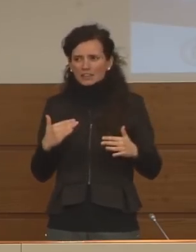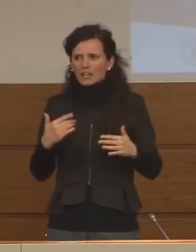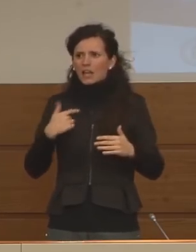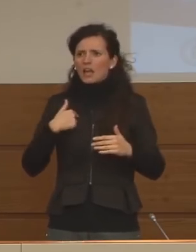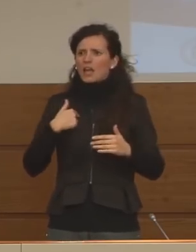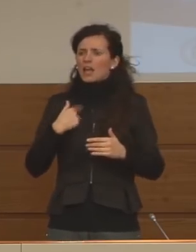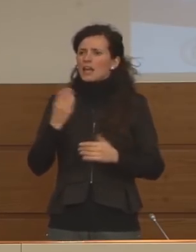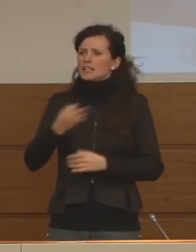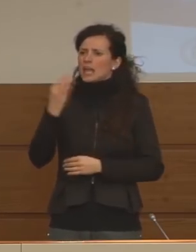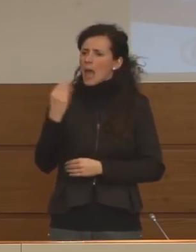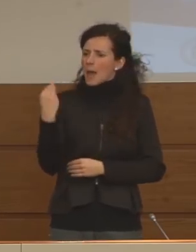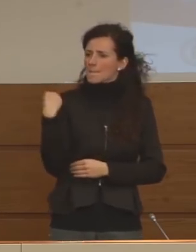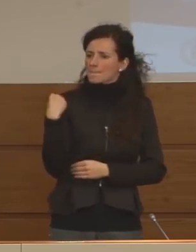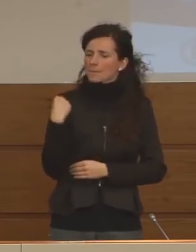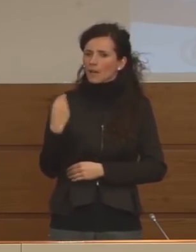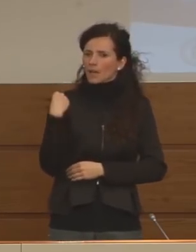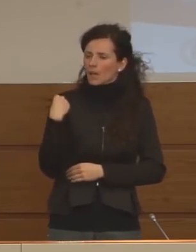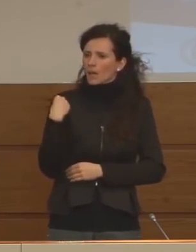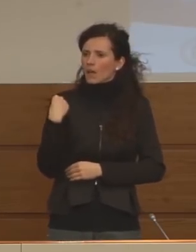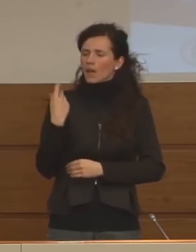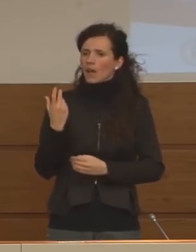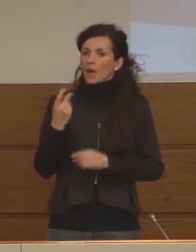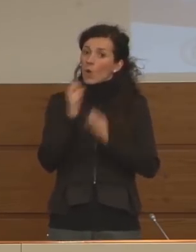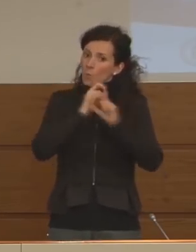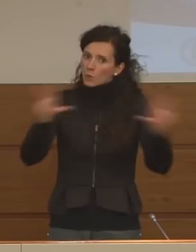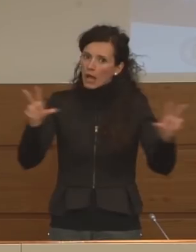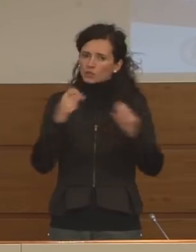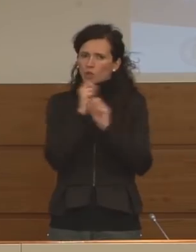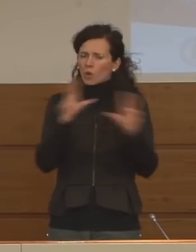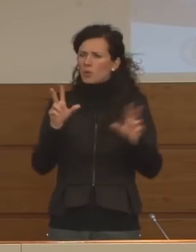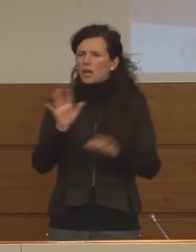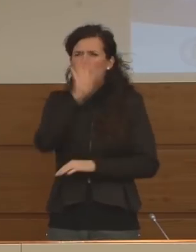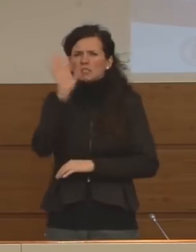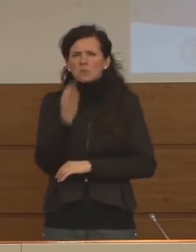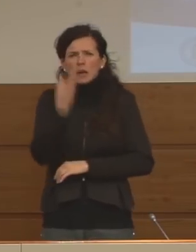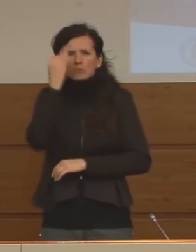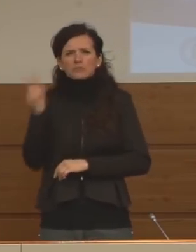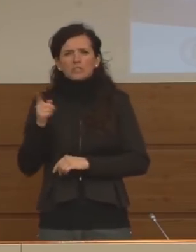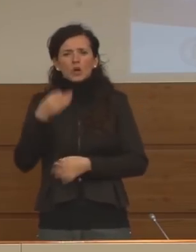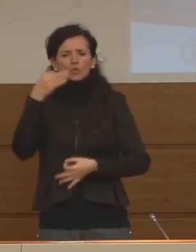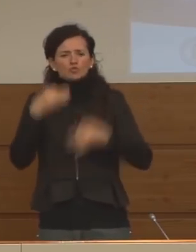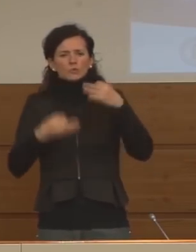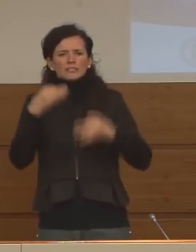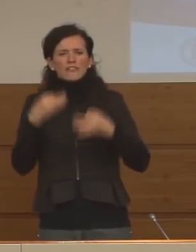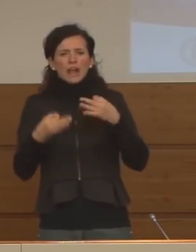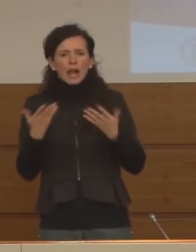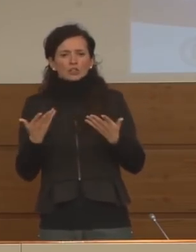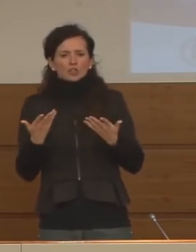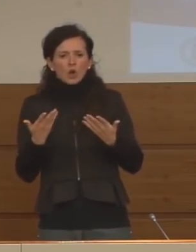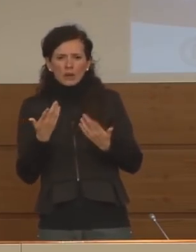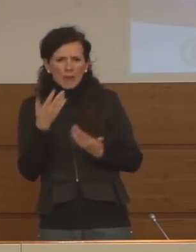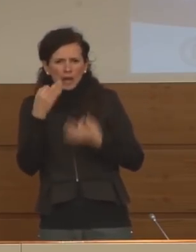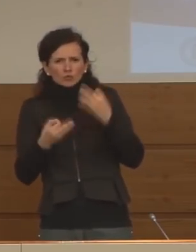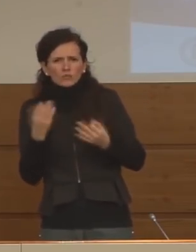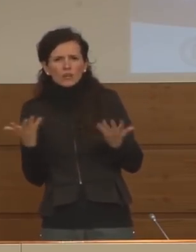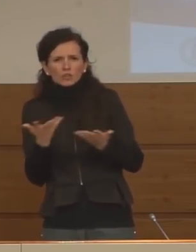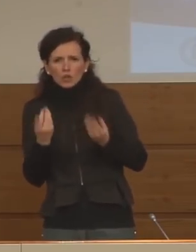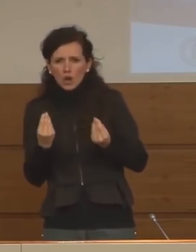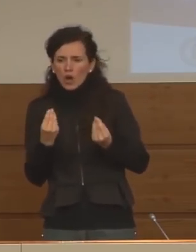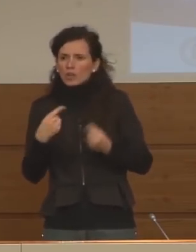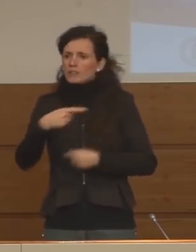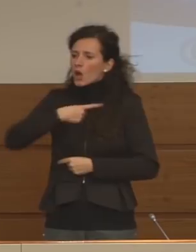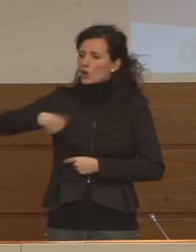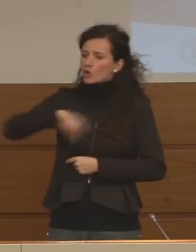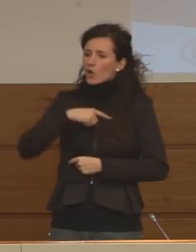richiamarci sempre continuamente come se voi doveste giustificare un qualcosa che non c'è la nostra comunicazione mi